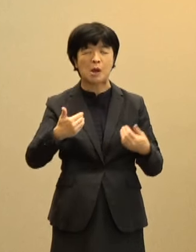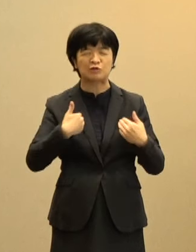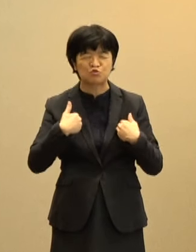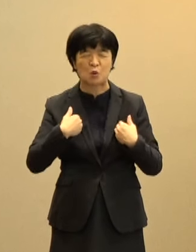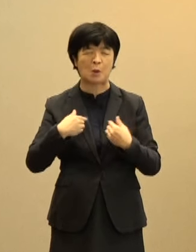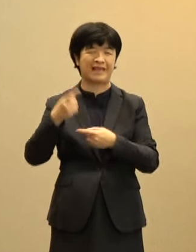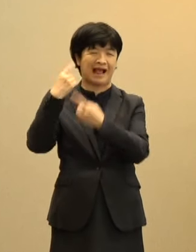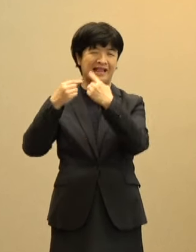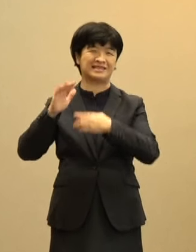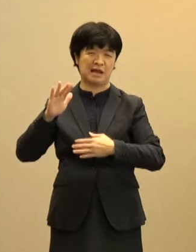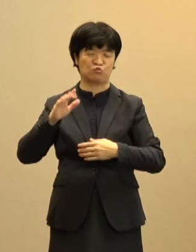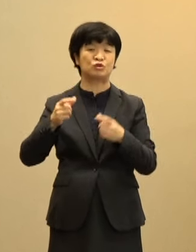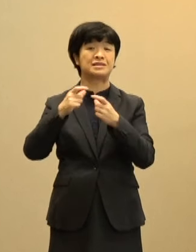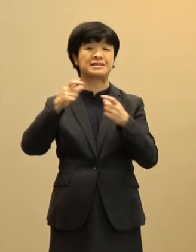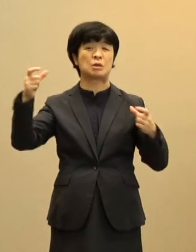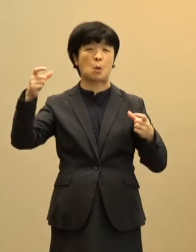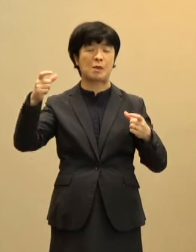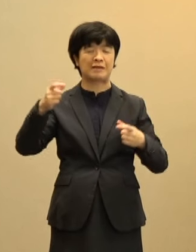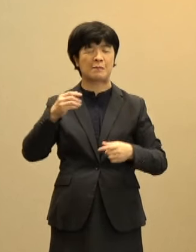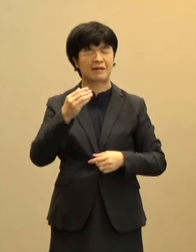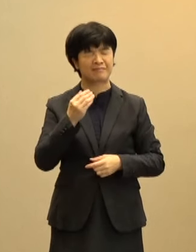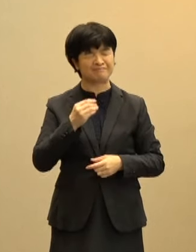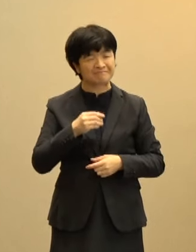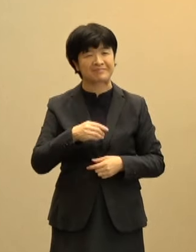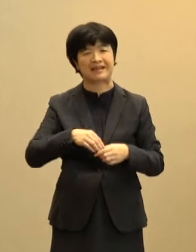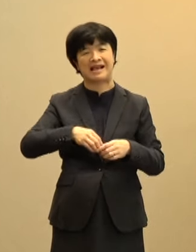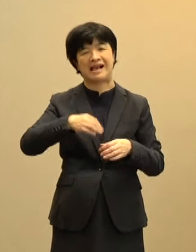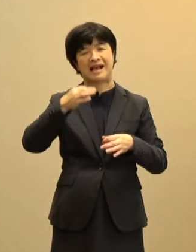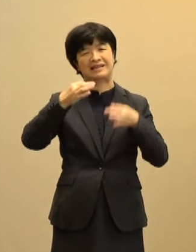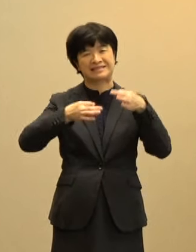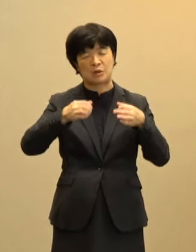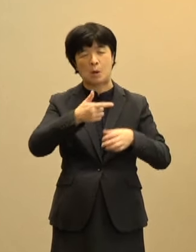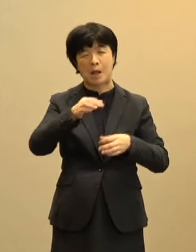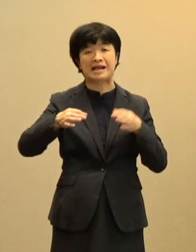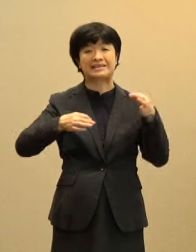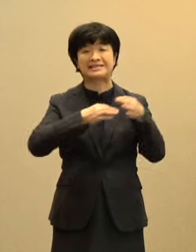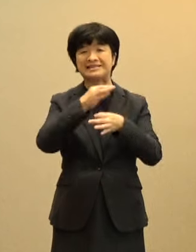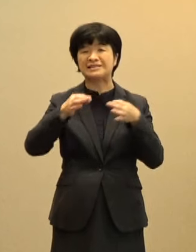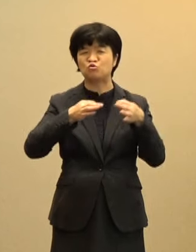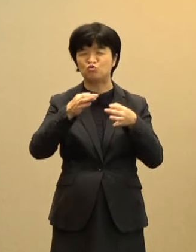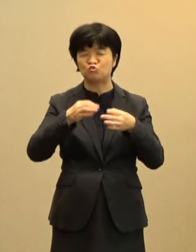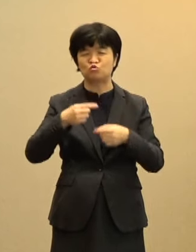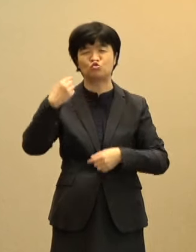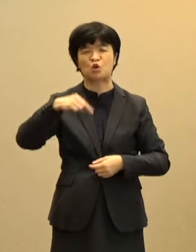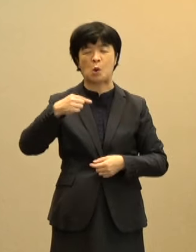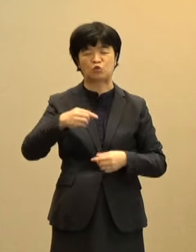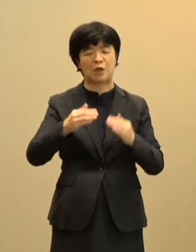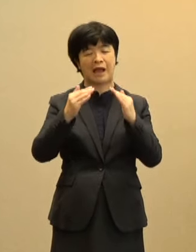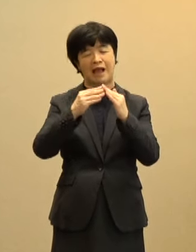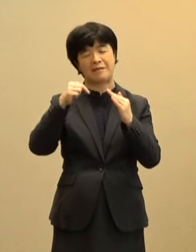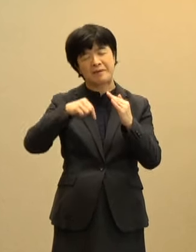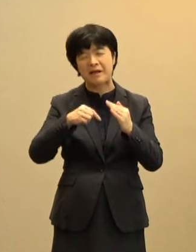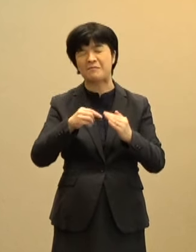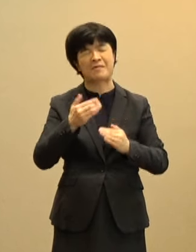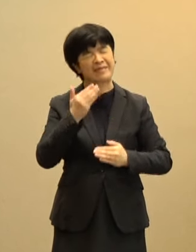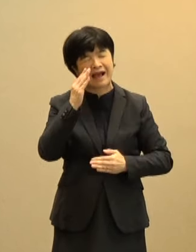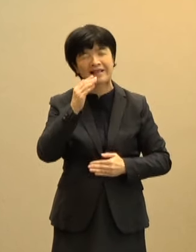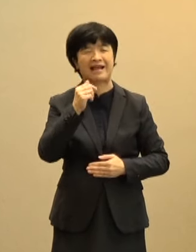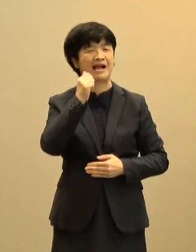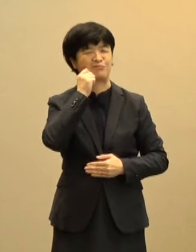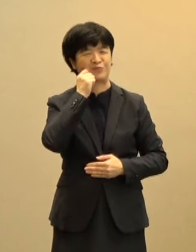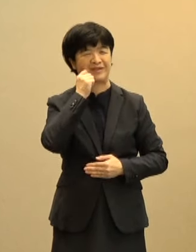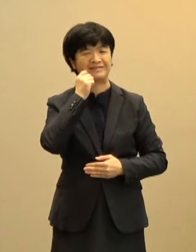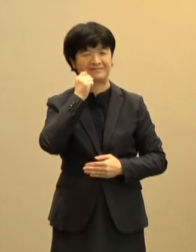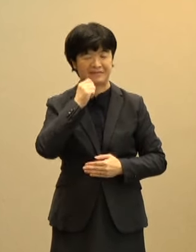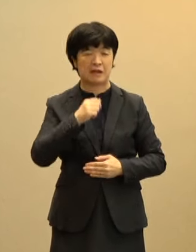我が国ってなかなかですね、この金融教育っていうのが家庭でもなかなか行われてないっていうところがありますので、まあ、基本的な金融教育があればですね、こういう